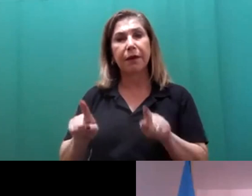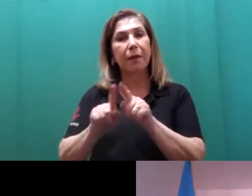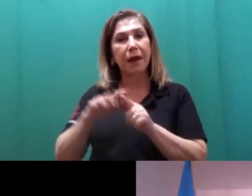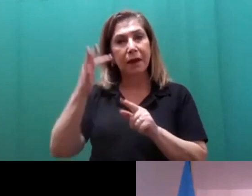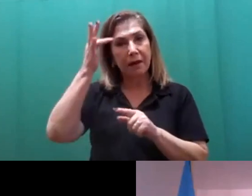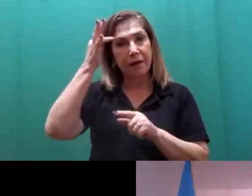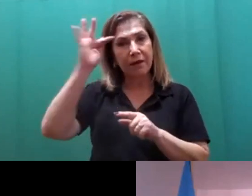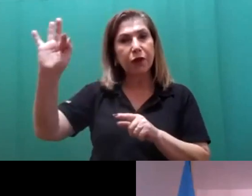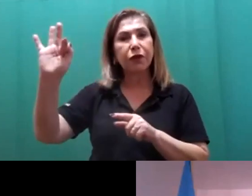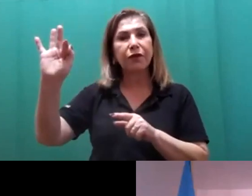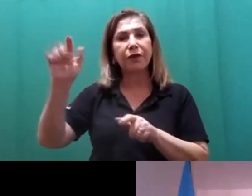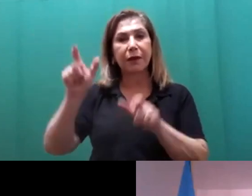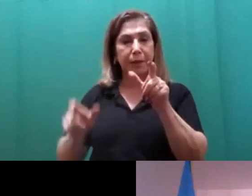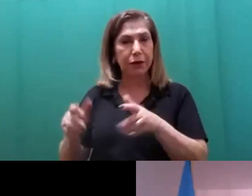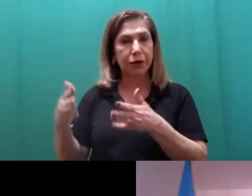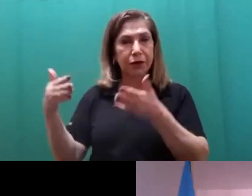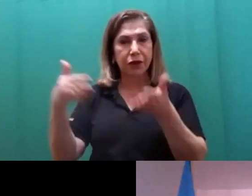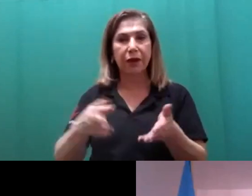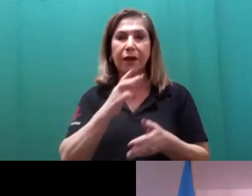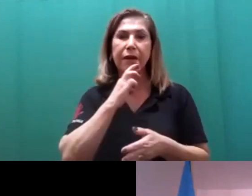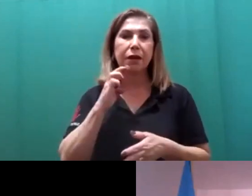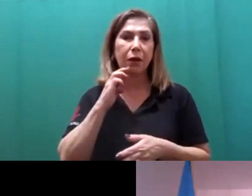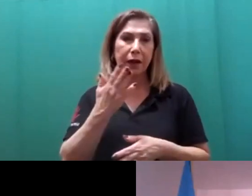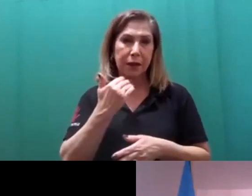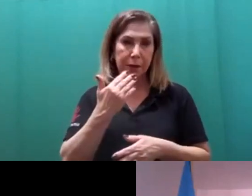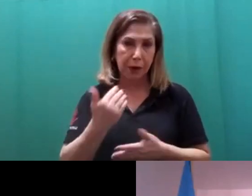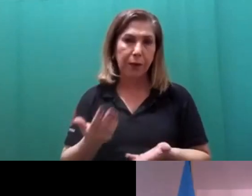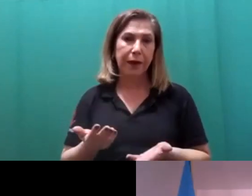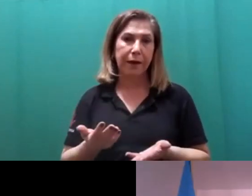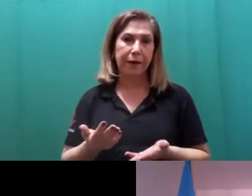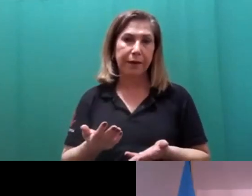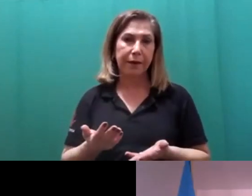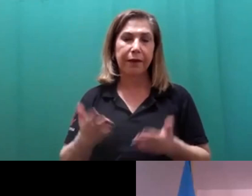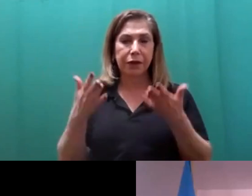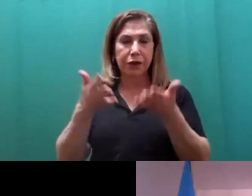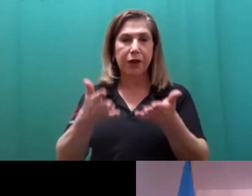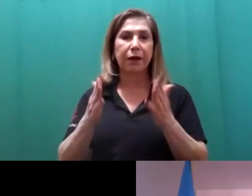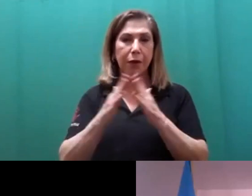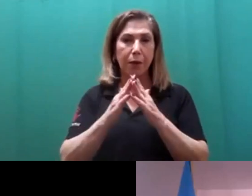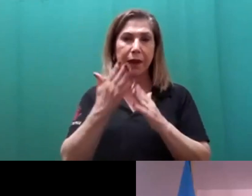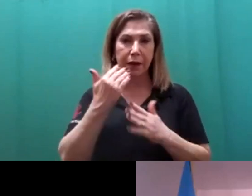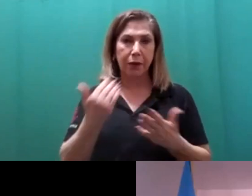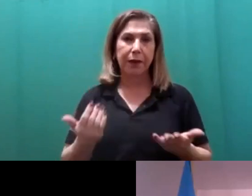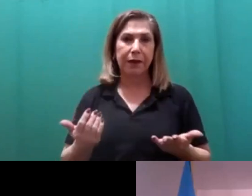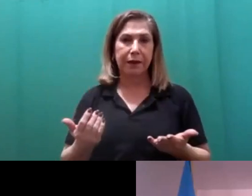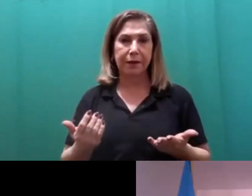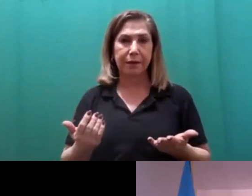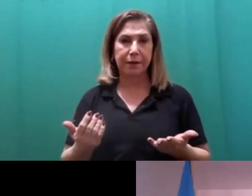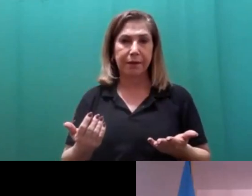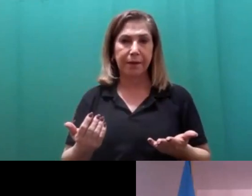muchas personas que van a llevar a sus casas a comida. Es una de